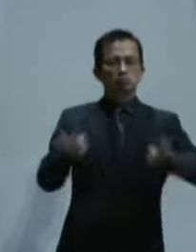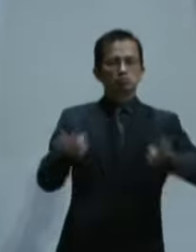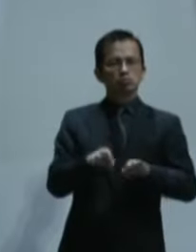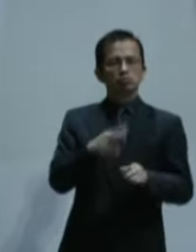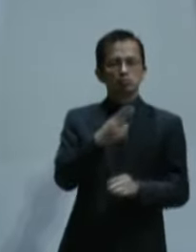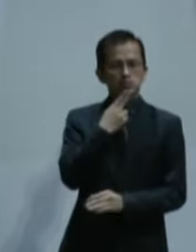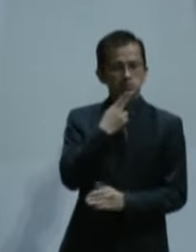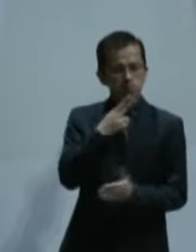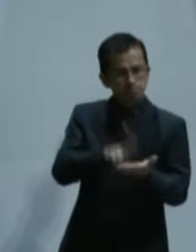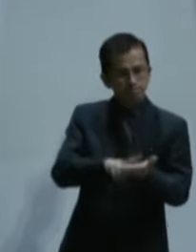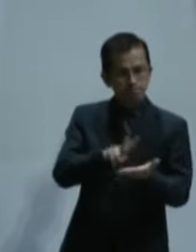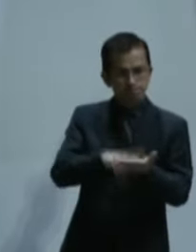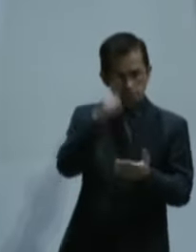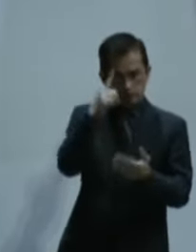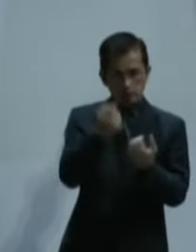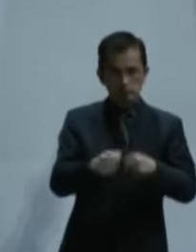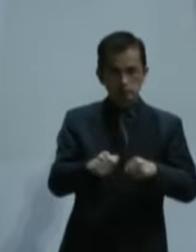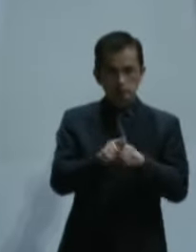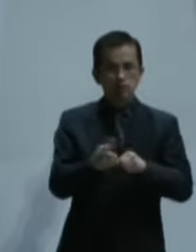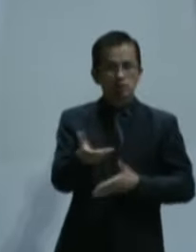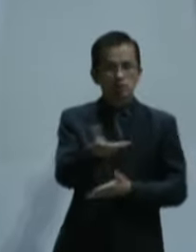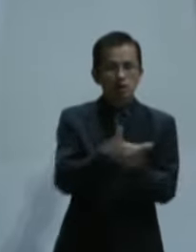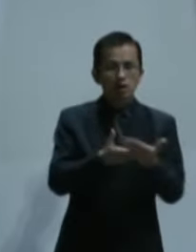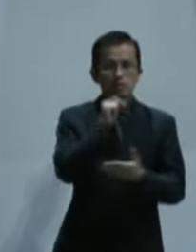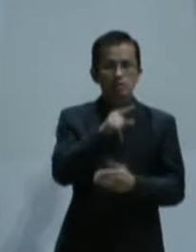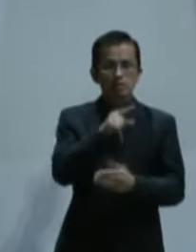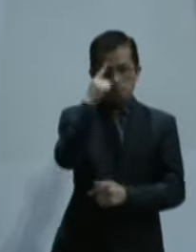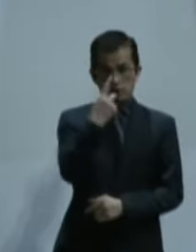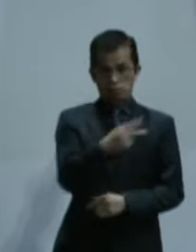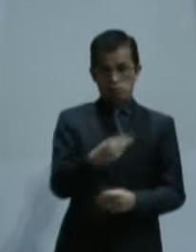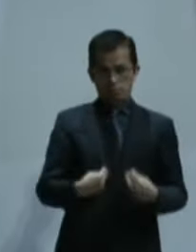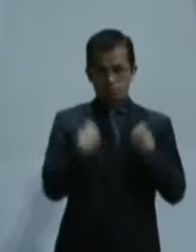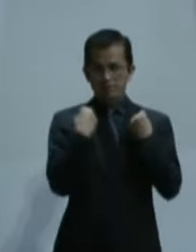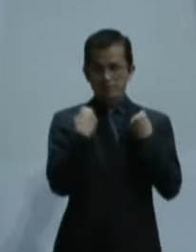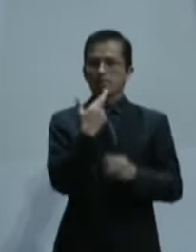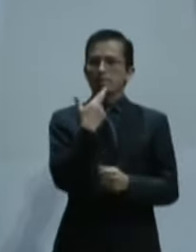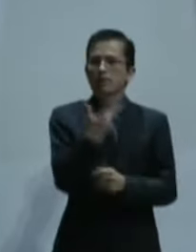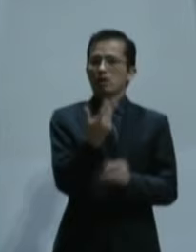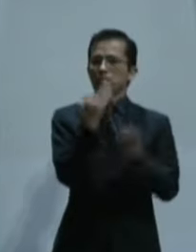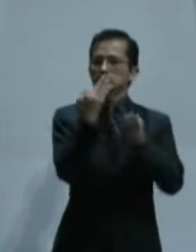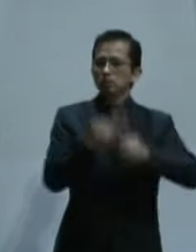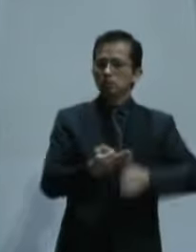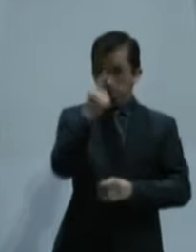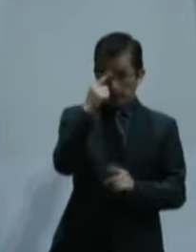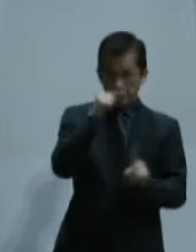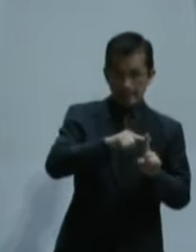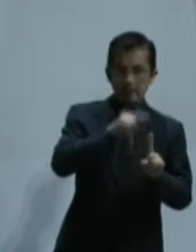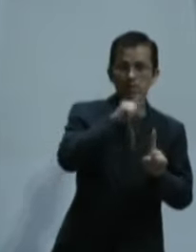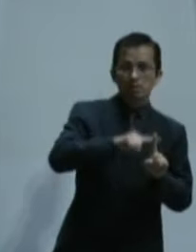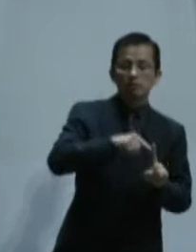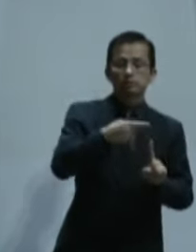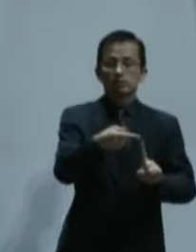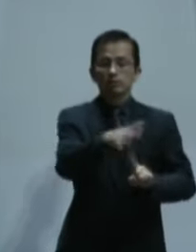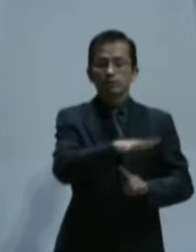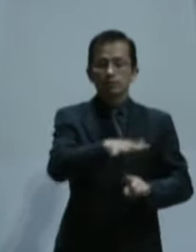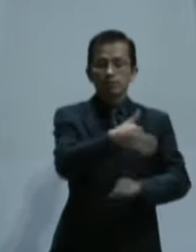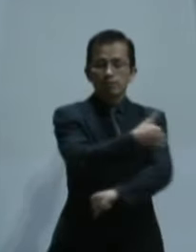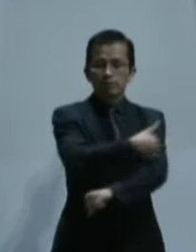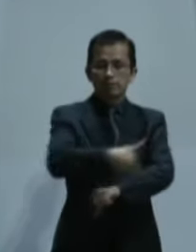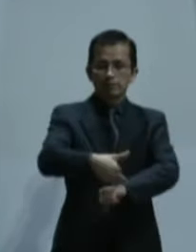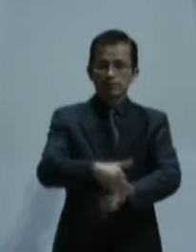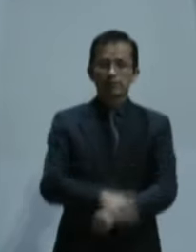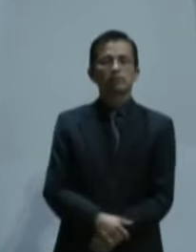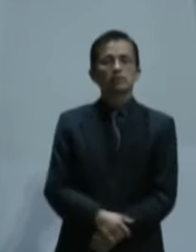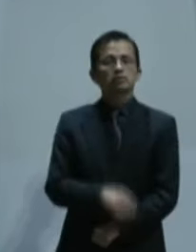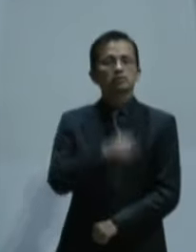para la sociedad a mejorar sus condiciones y calidad de vida tanto para ella como para sus familias